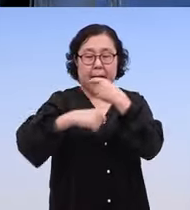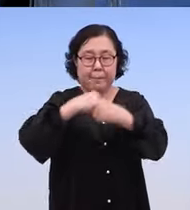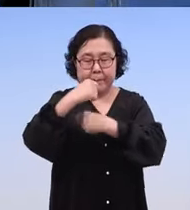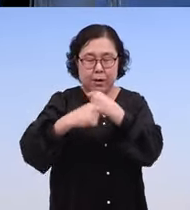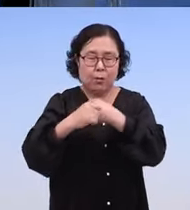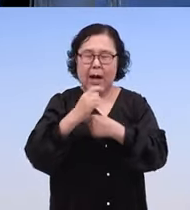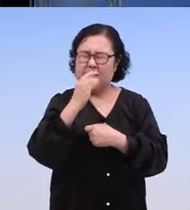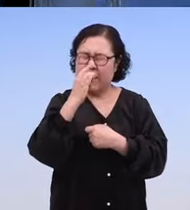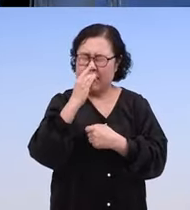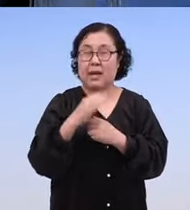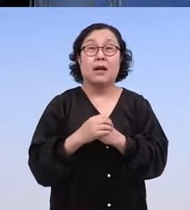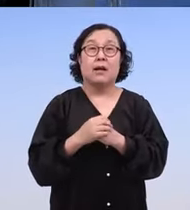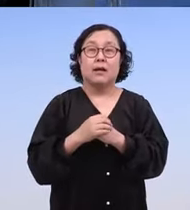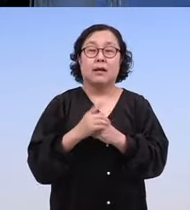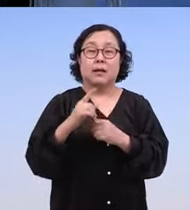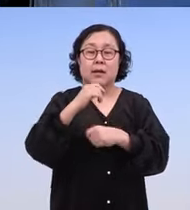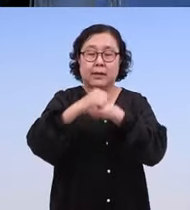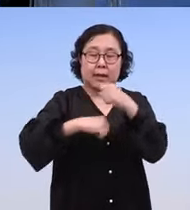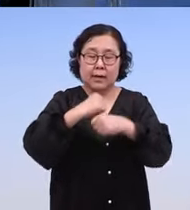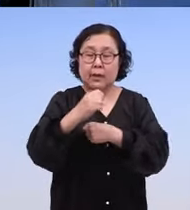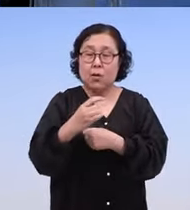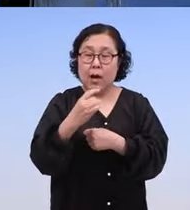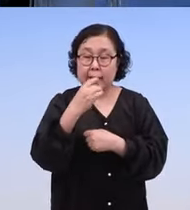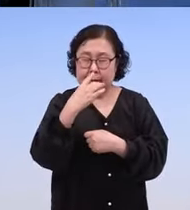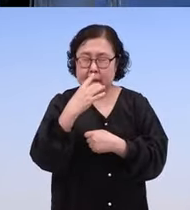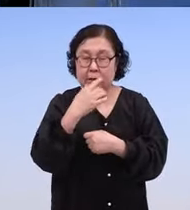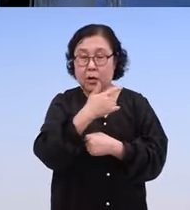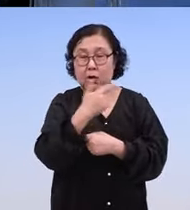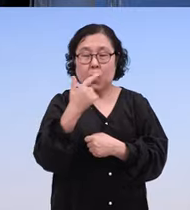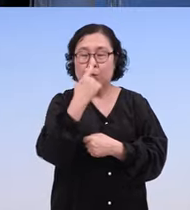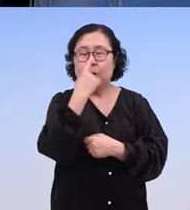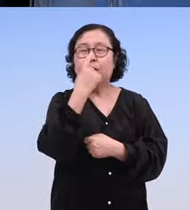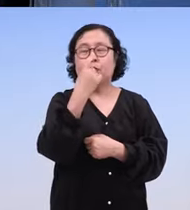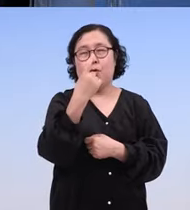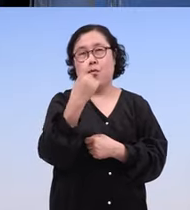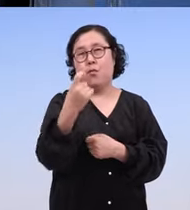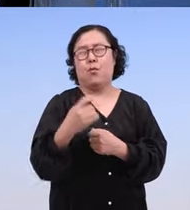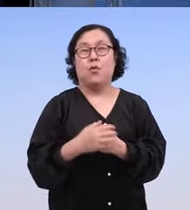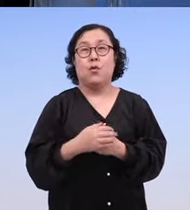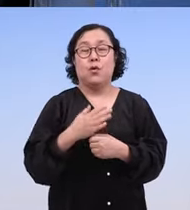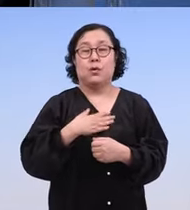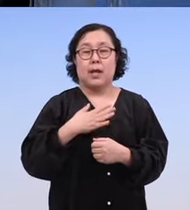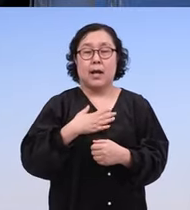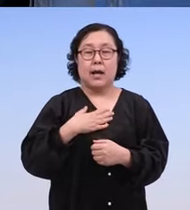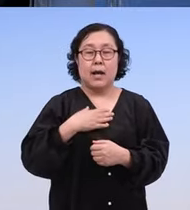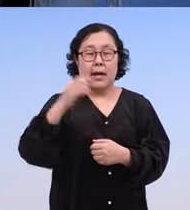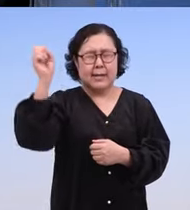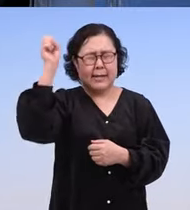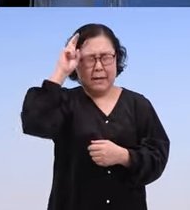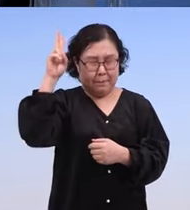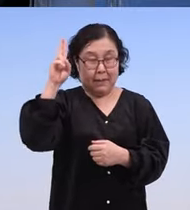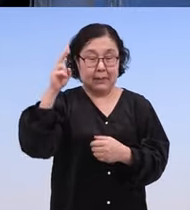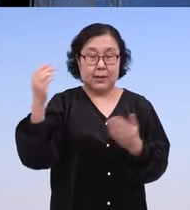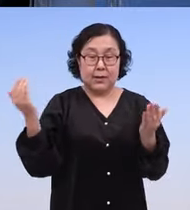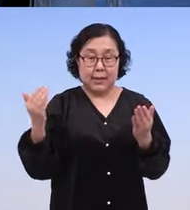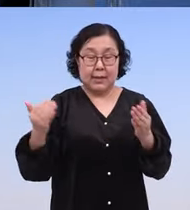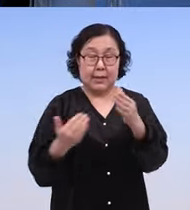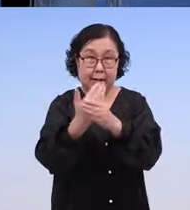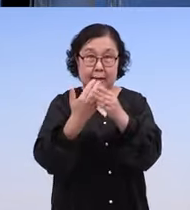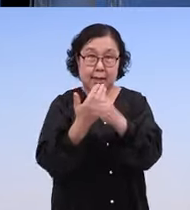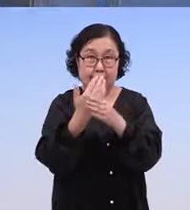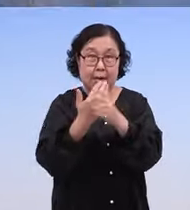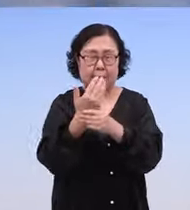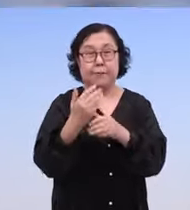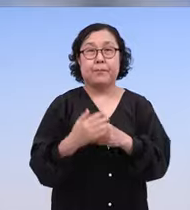되지 않는다고. 하지만 생각대로 되지 않는다는 건 정말 멋져요. 생각지도 못했던 일이 일어나는